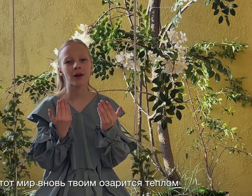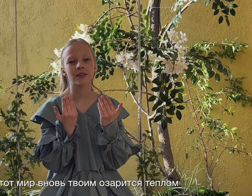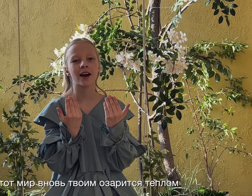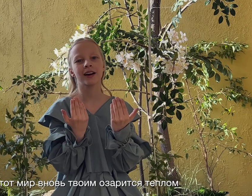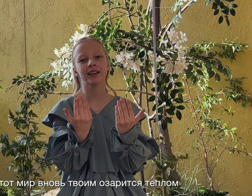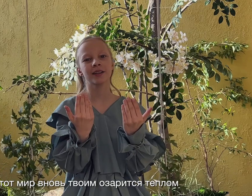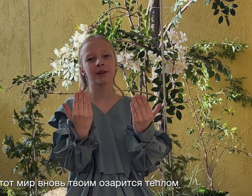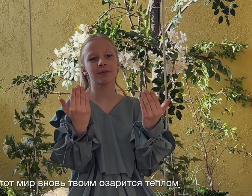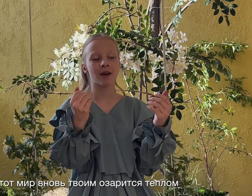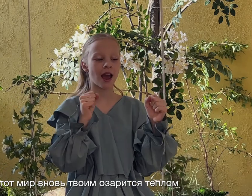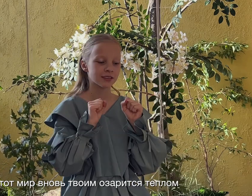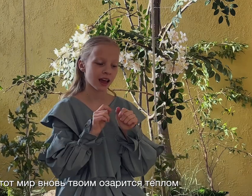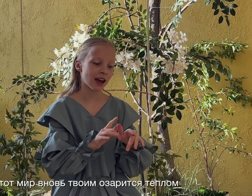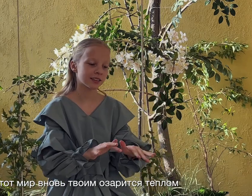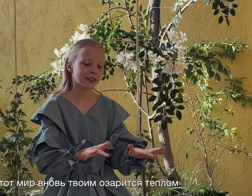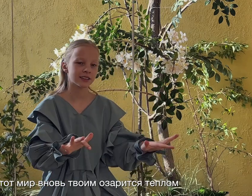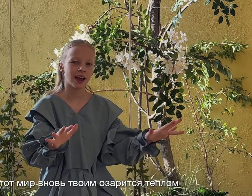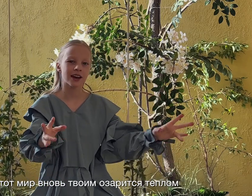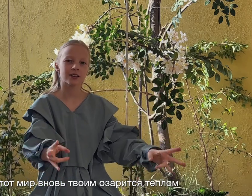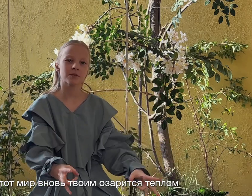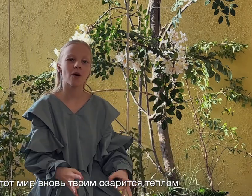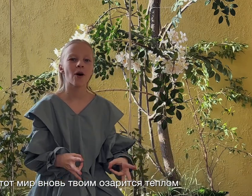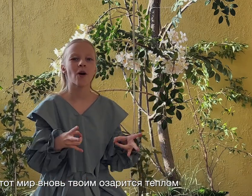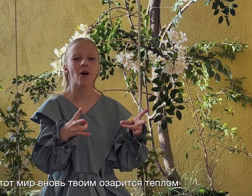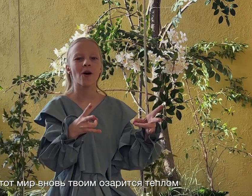Вновь твоим озарится тепло.